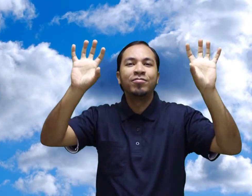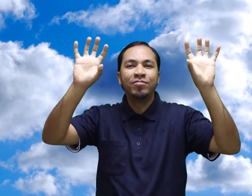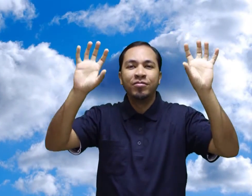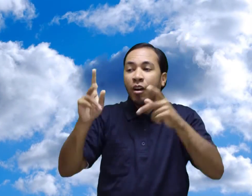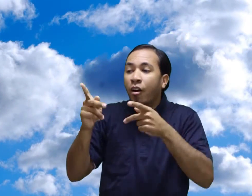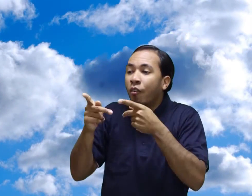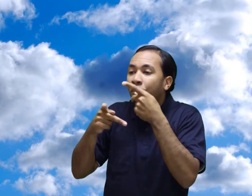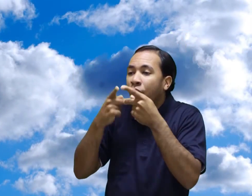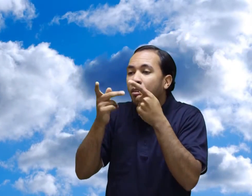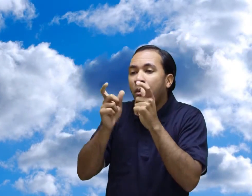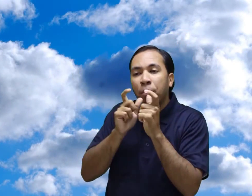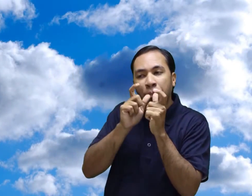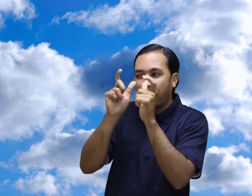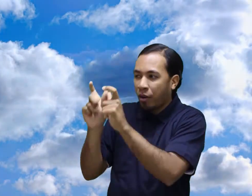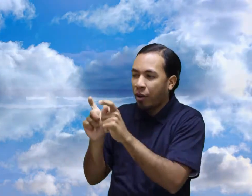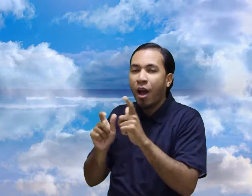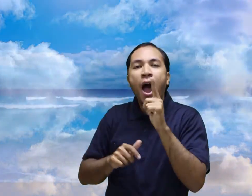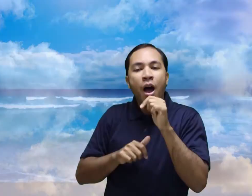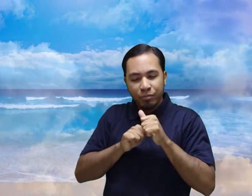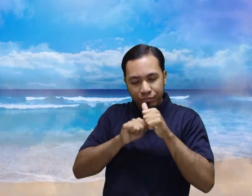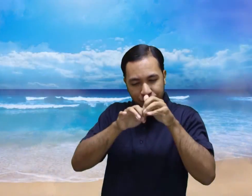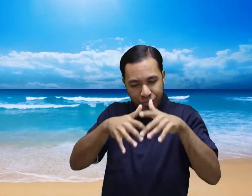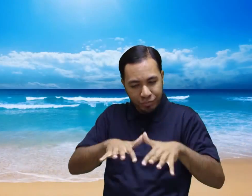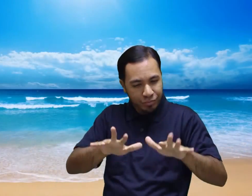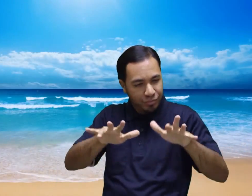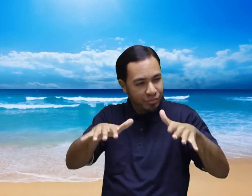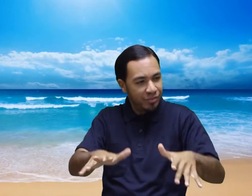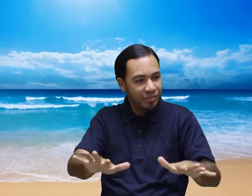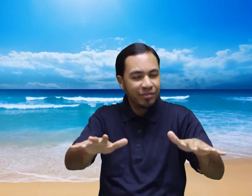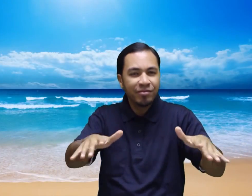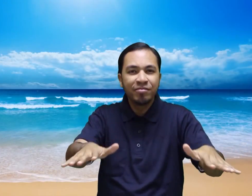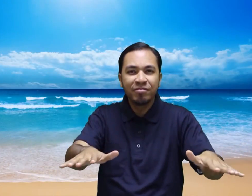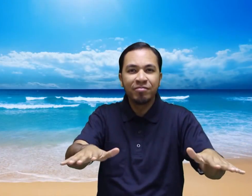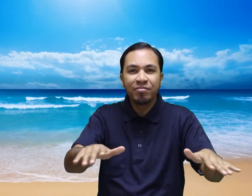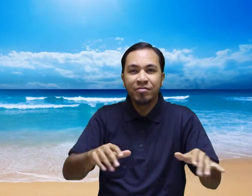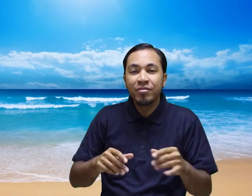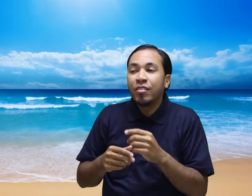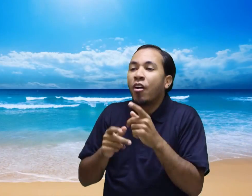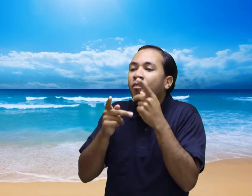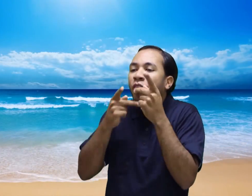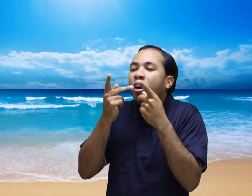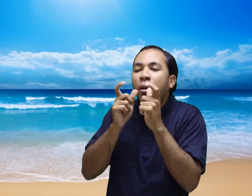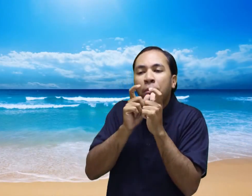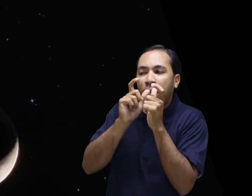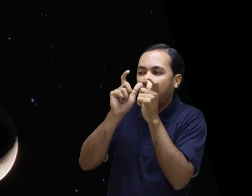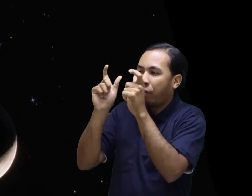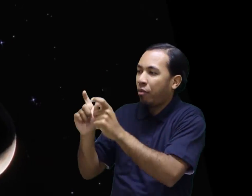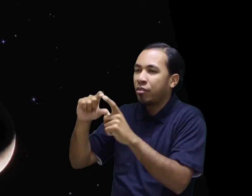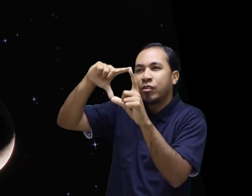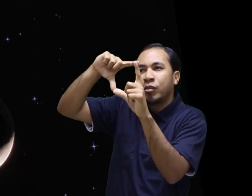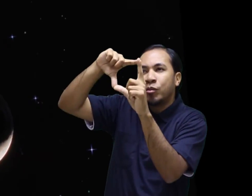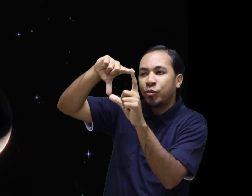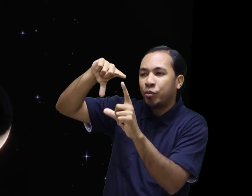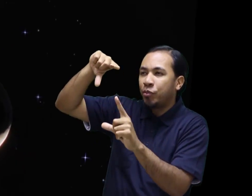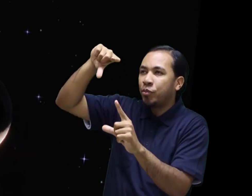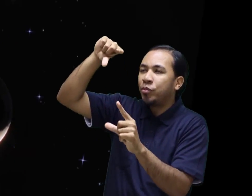se formou. Ele falou e o mar se formou. Ele falou e a lua se